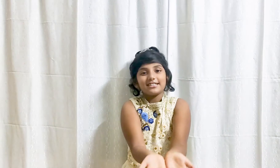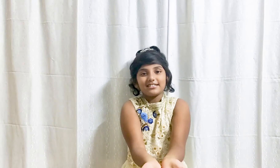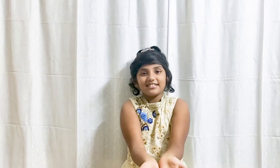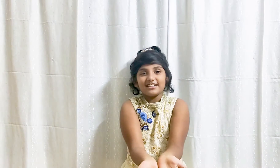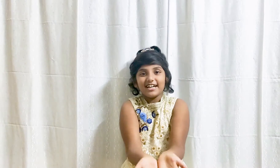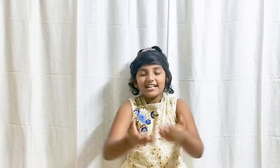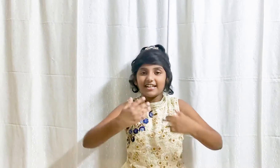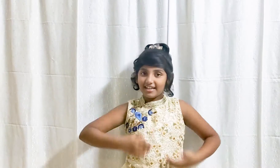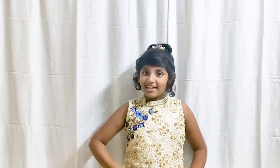வெளிப்படுத்துங்கள்.